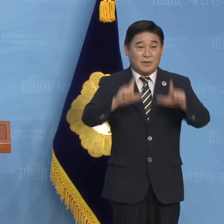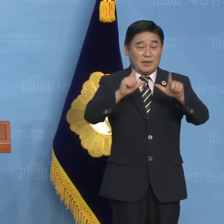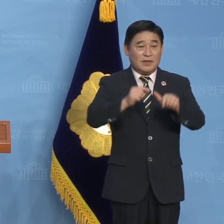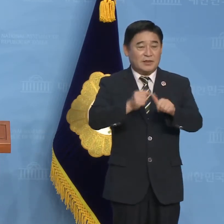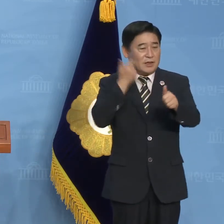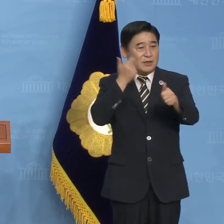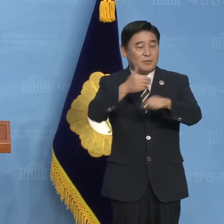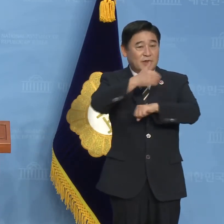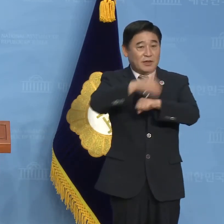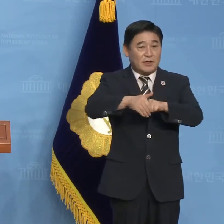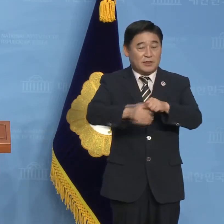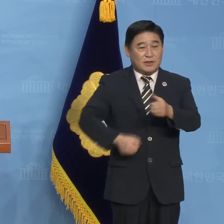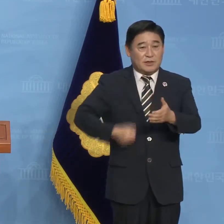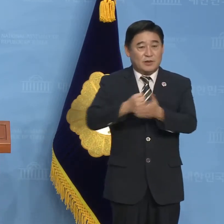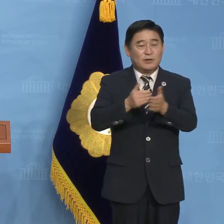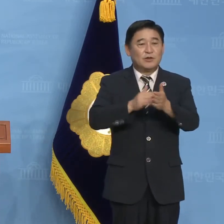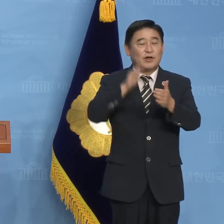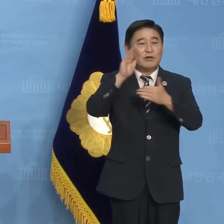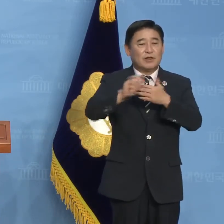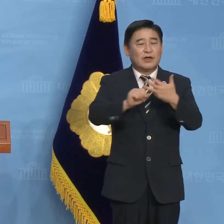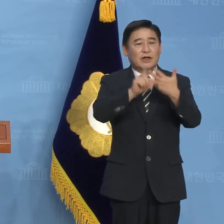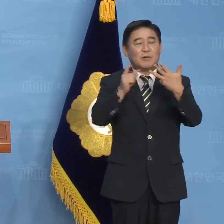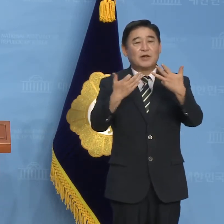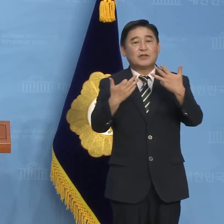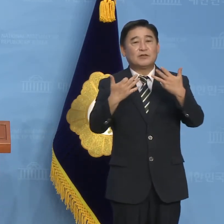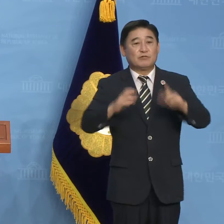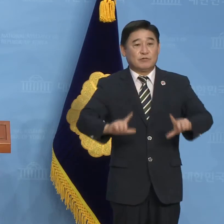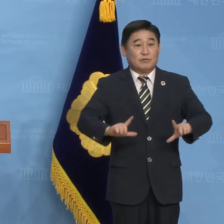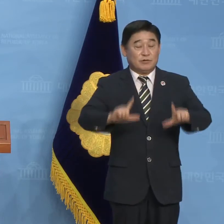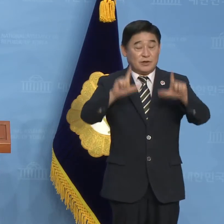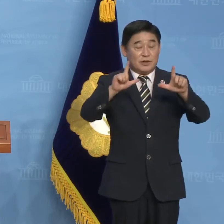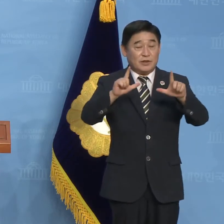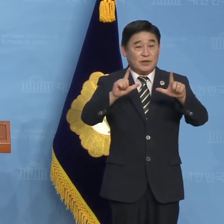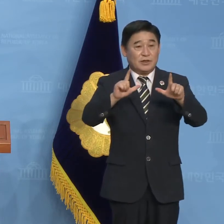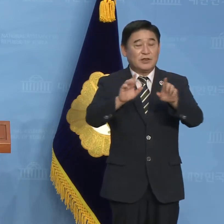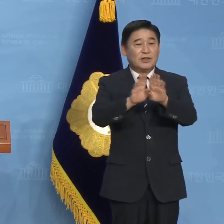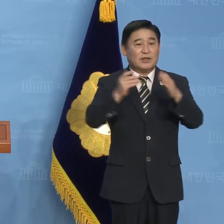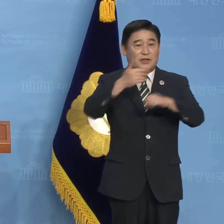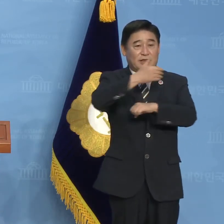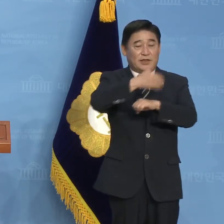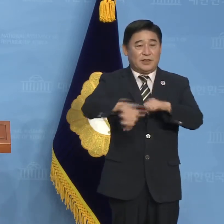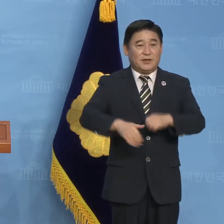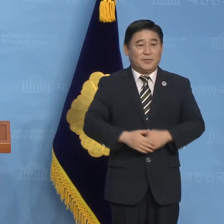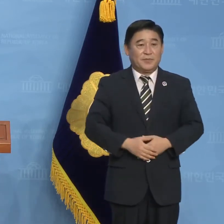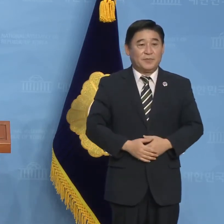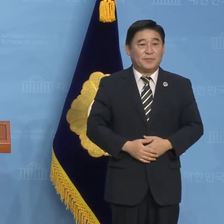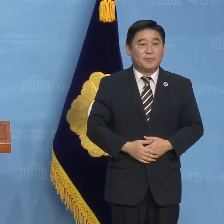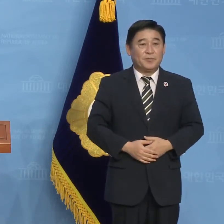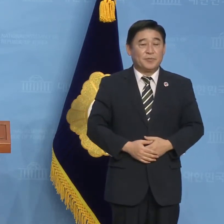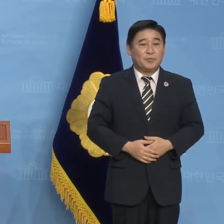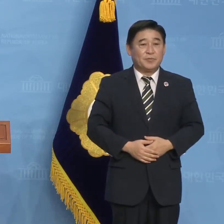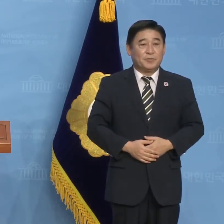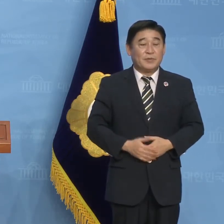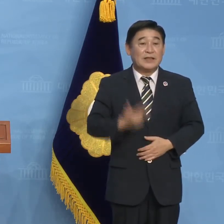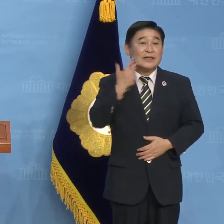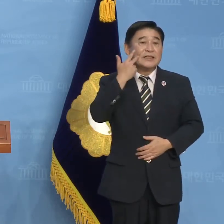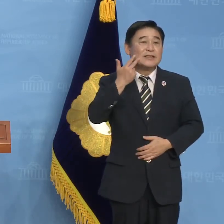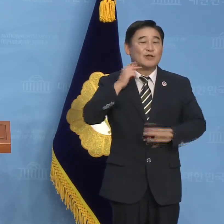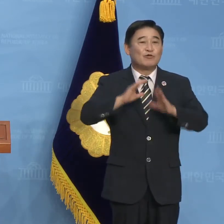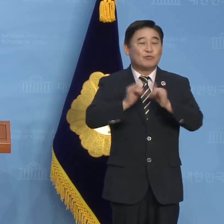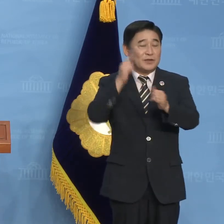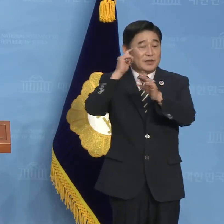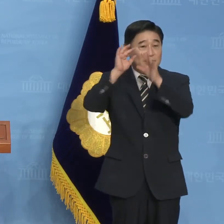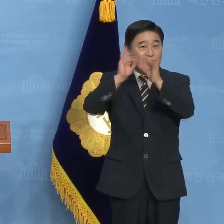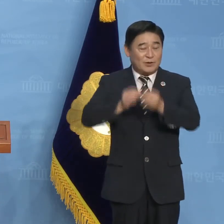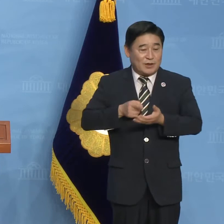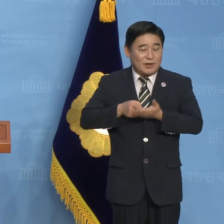인사청문 계획세 채택을 거쳐서 8월 19일 인사청문회가 개최될 예정입니다. 다음, 지난주 국민동의